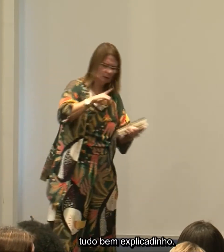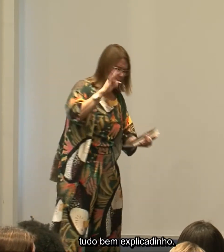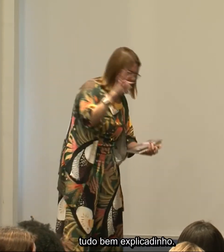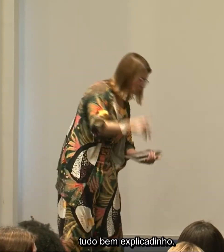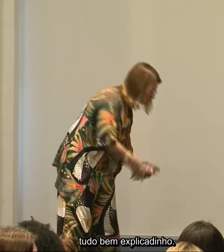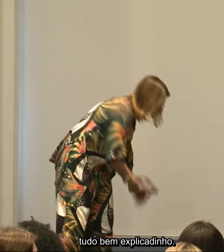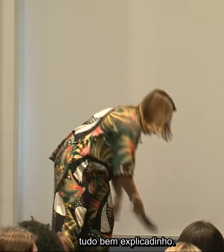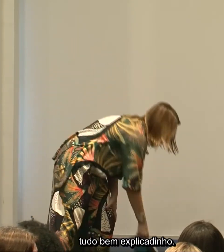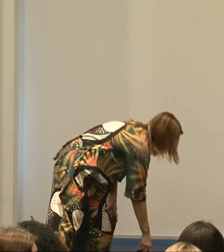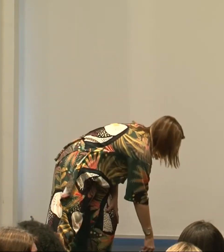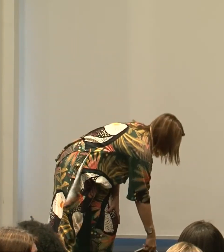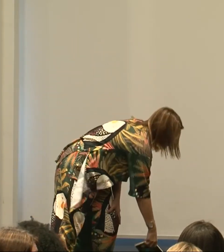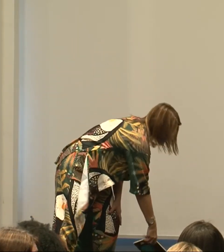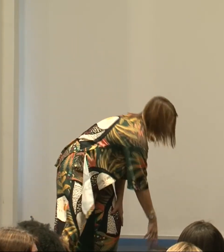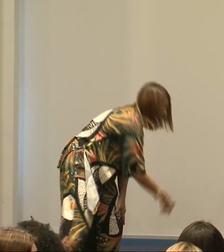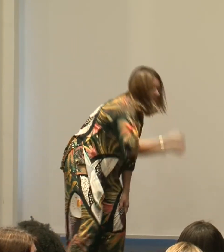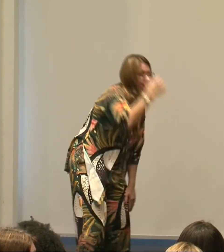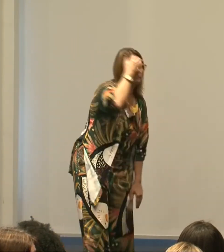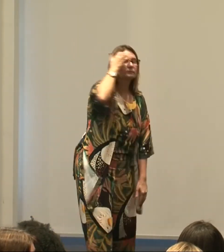tudo bem explicadinho.